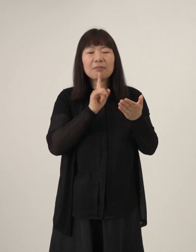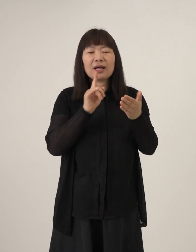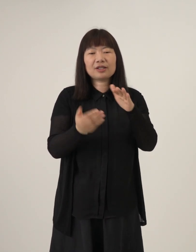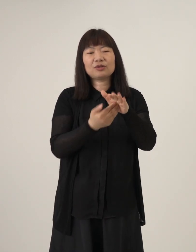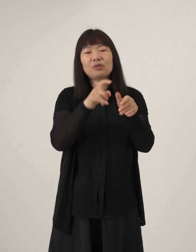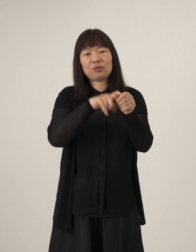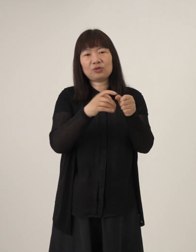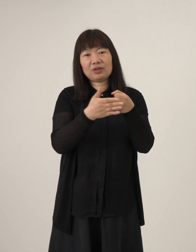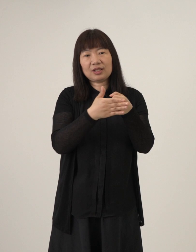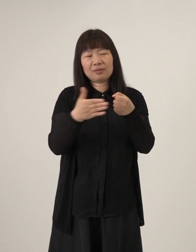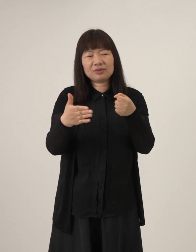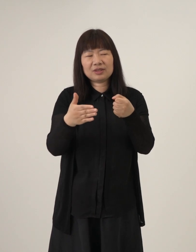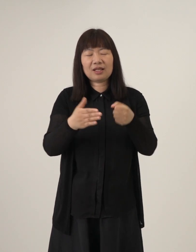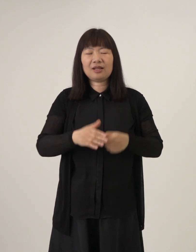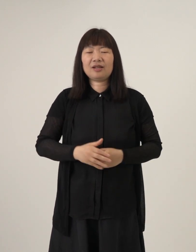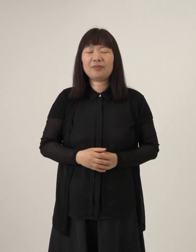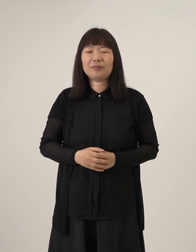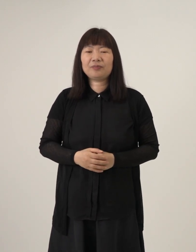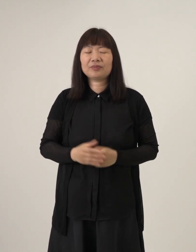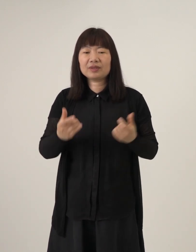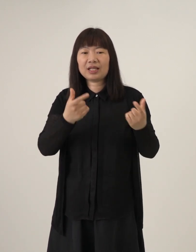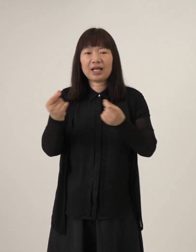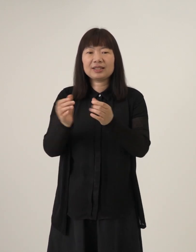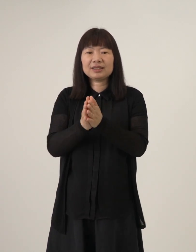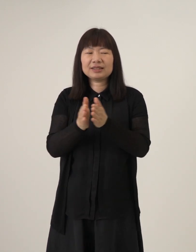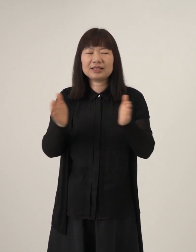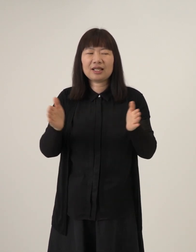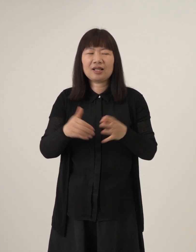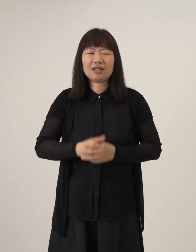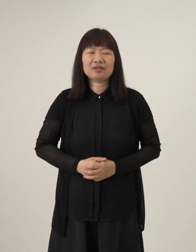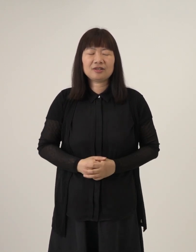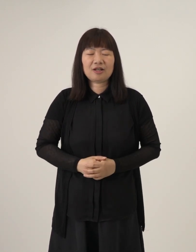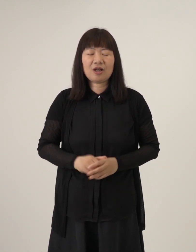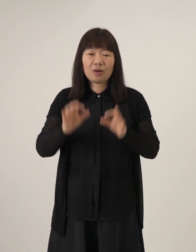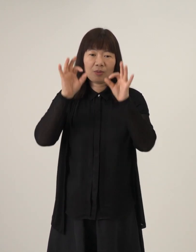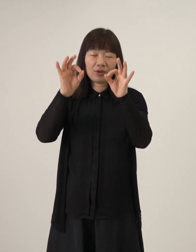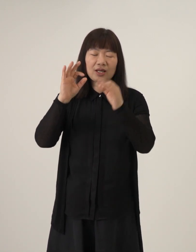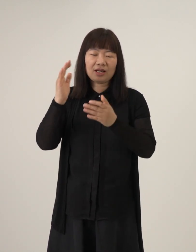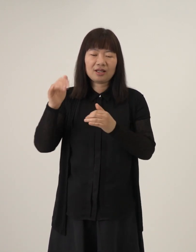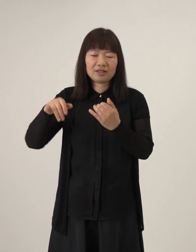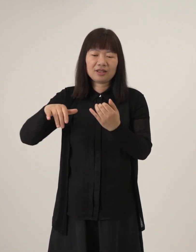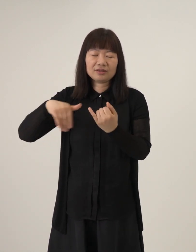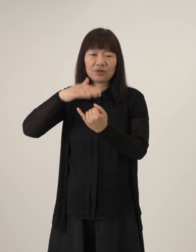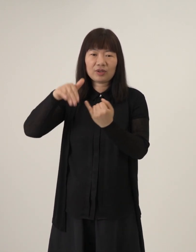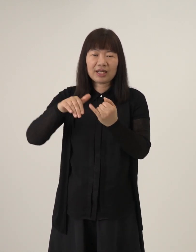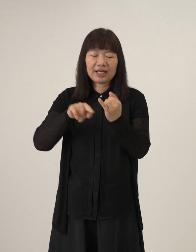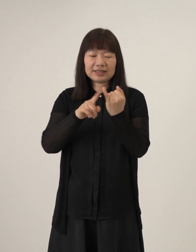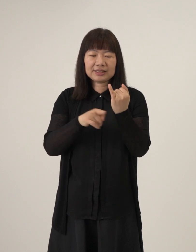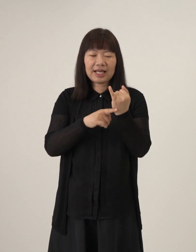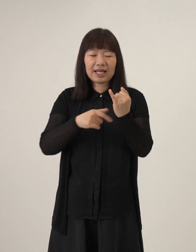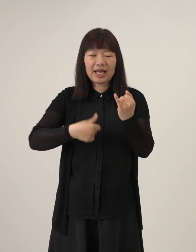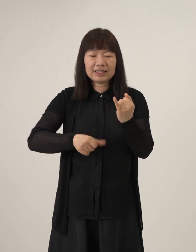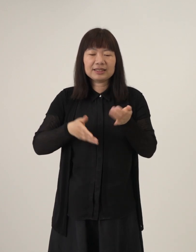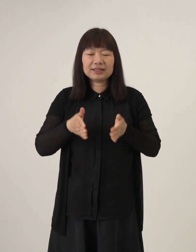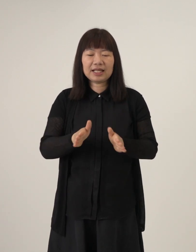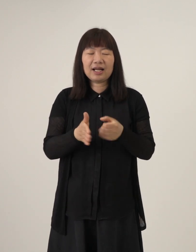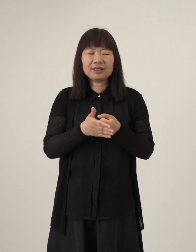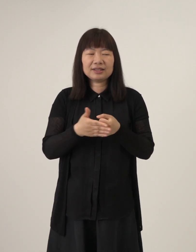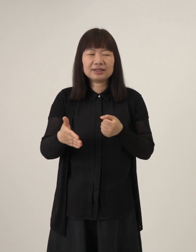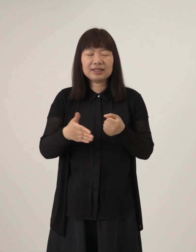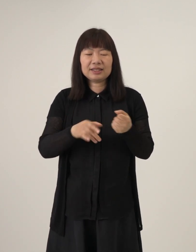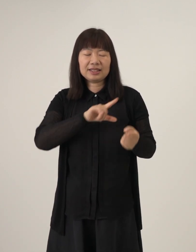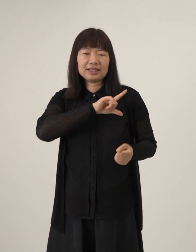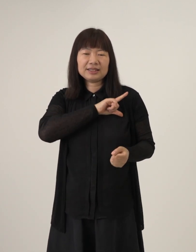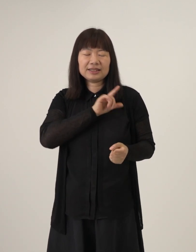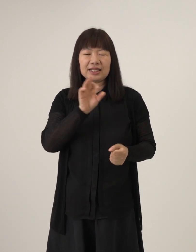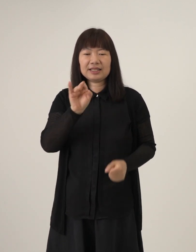하심이니 이르시되, 우리 다음 절 다 같이 시작. 보라, 처녀가 잉태하여 아들을 낳을 것이요 그의